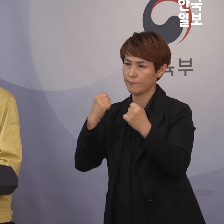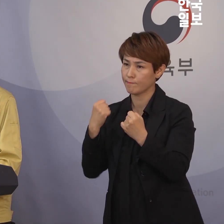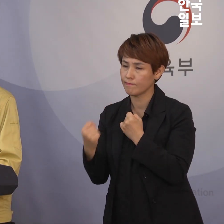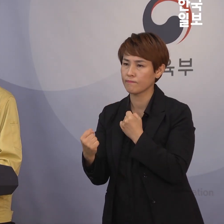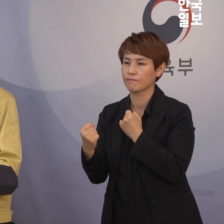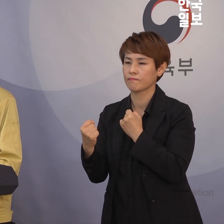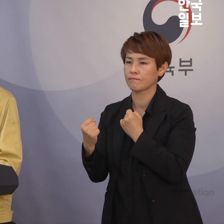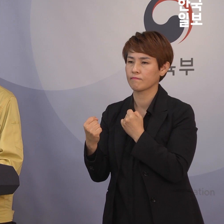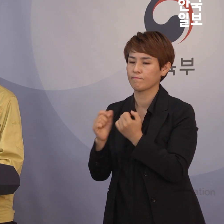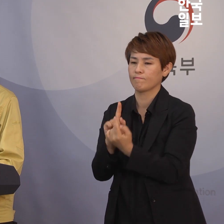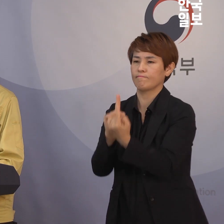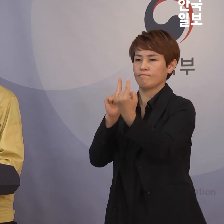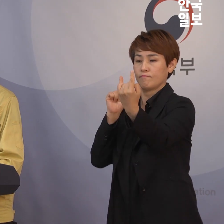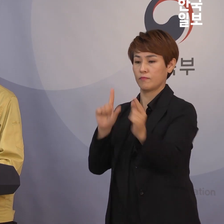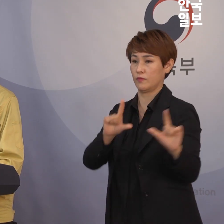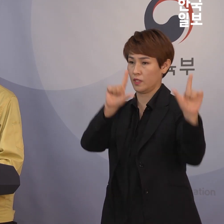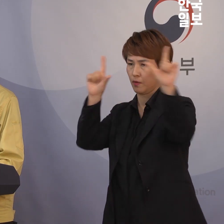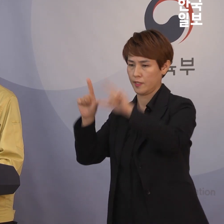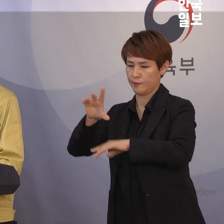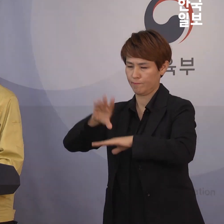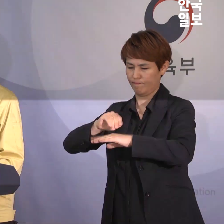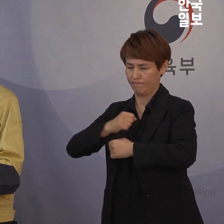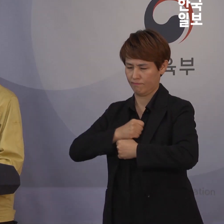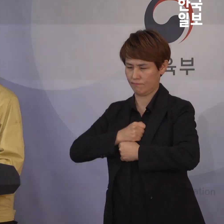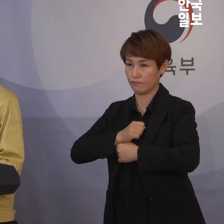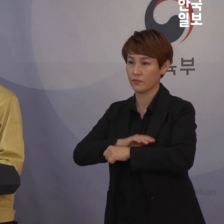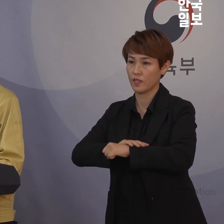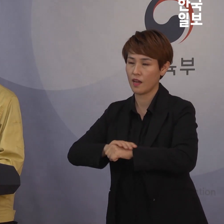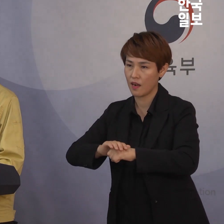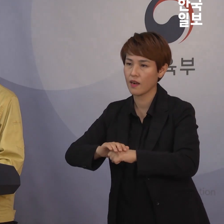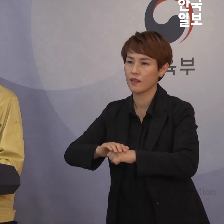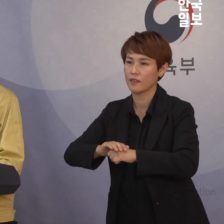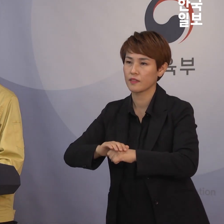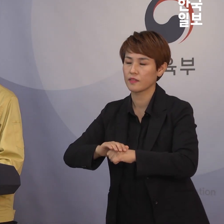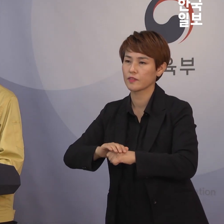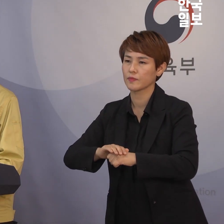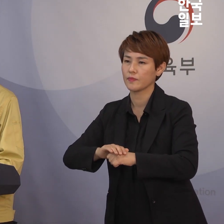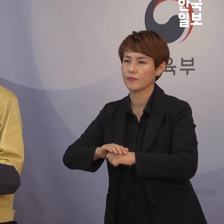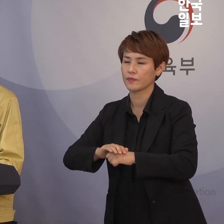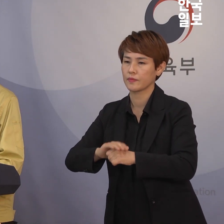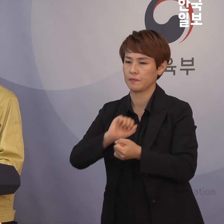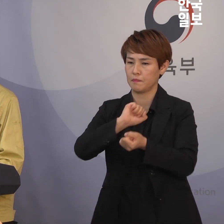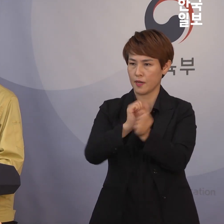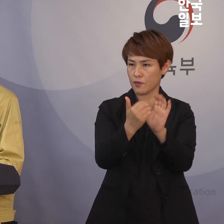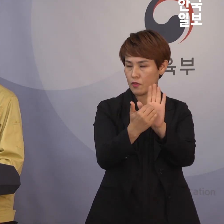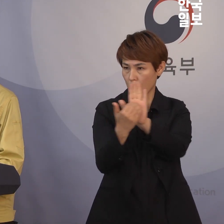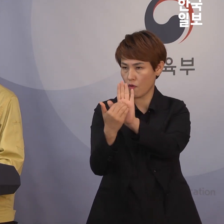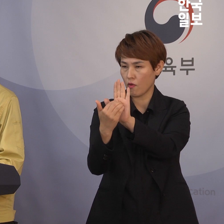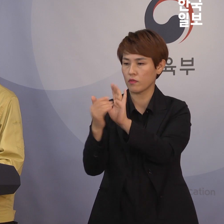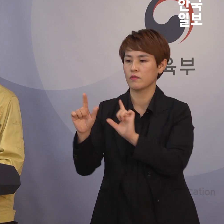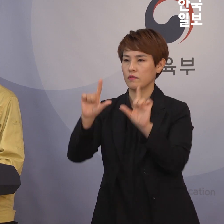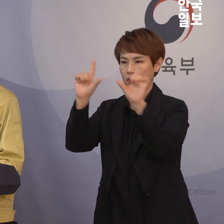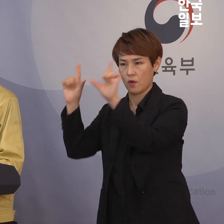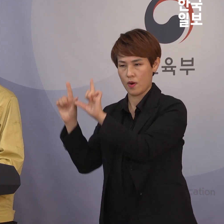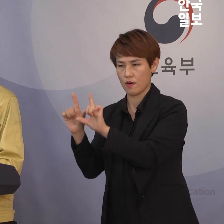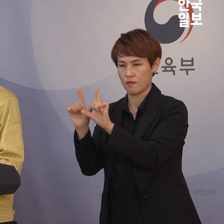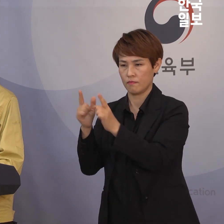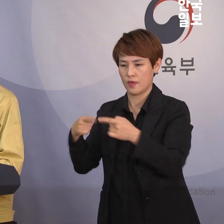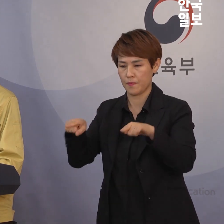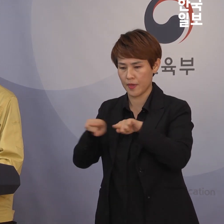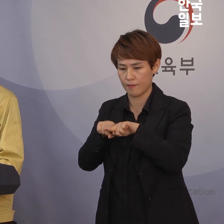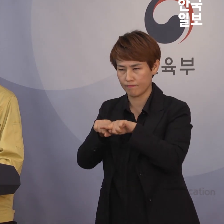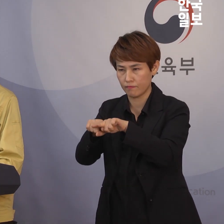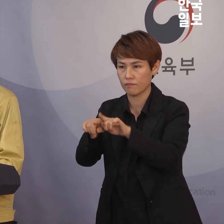속 거리두기 수칙을 실천하면서 조심스럽게 방역과 일상의 조화를